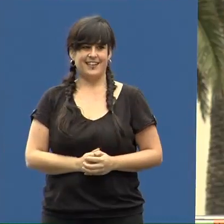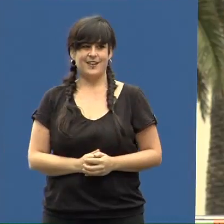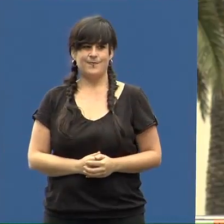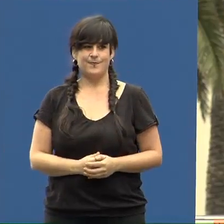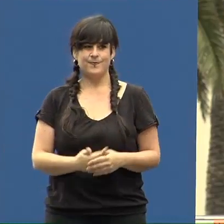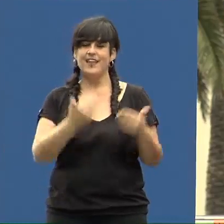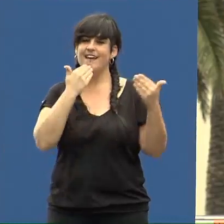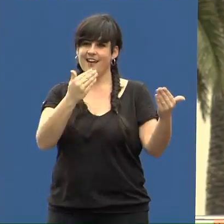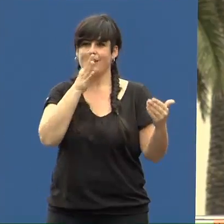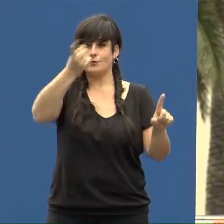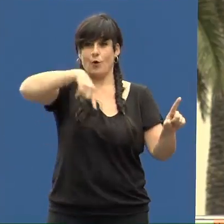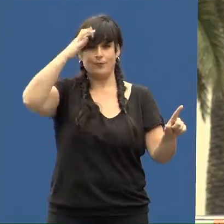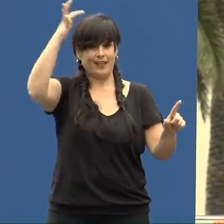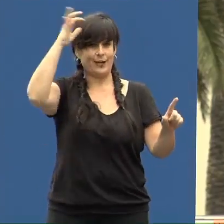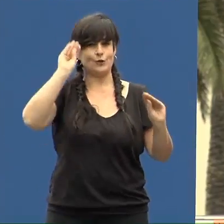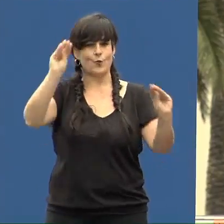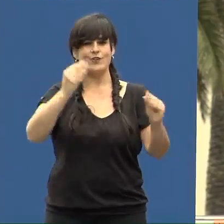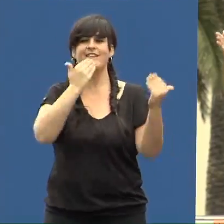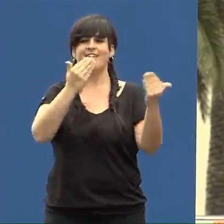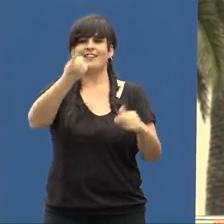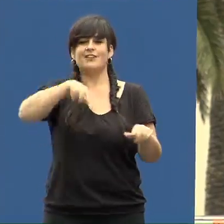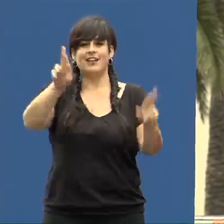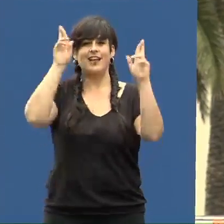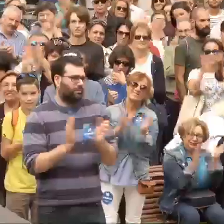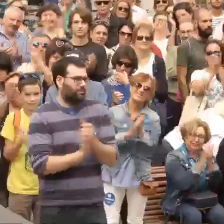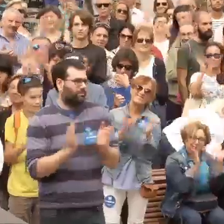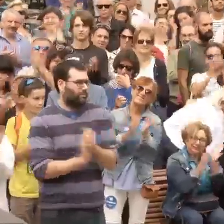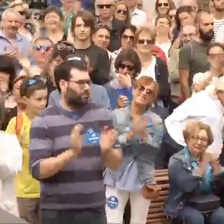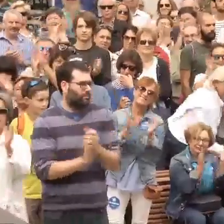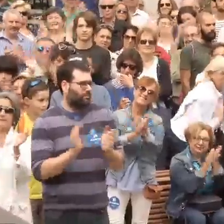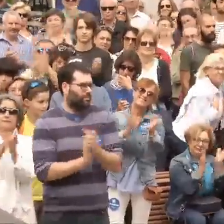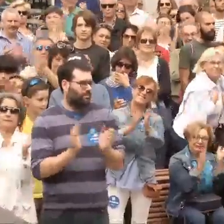fuerza, ilusión. Os queremos. ¡Vamos!